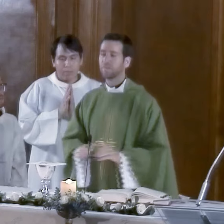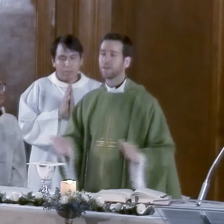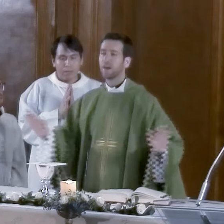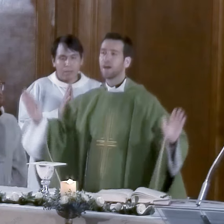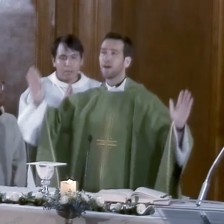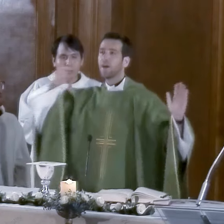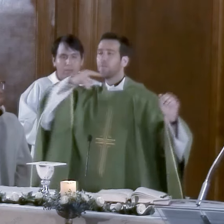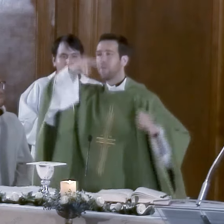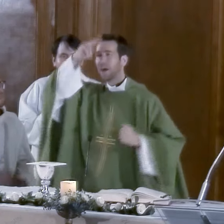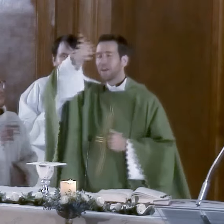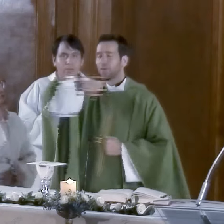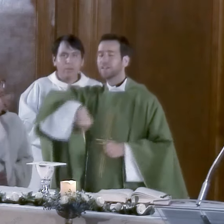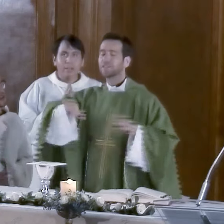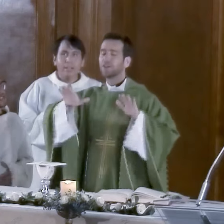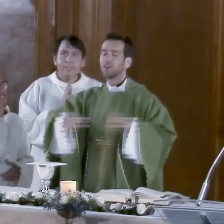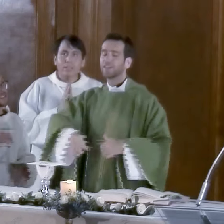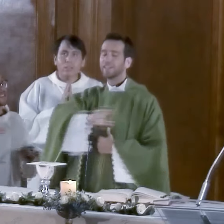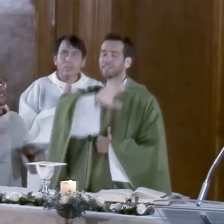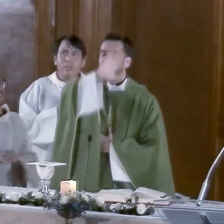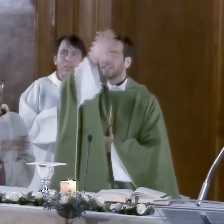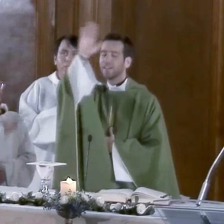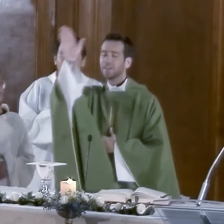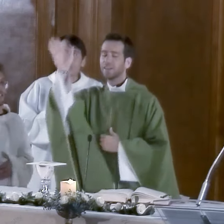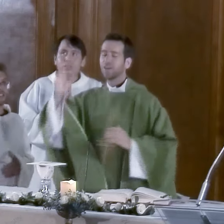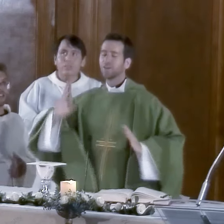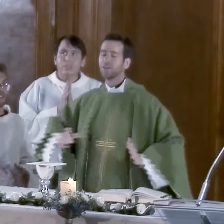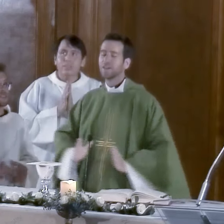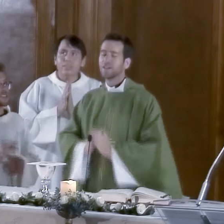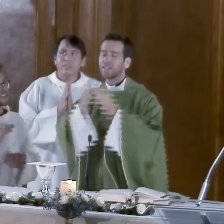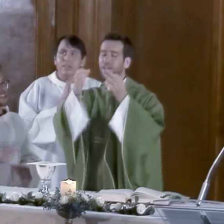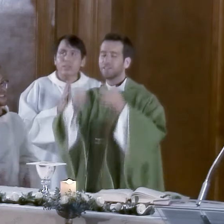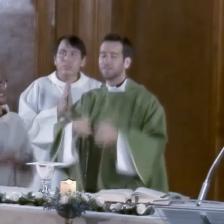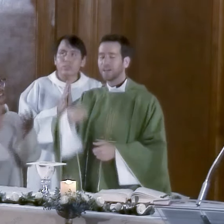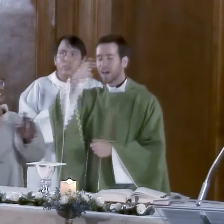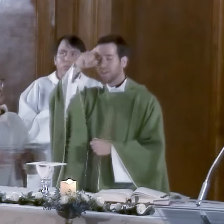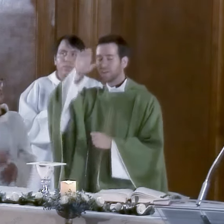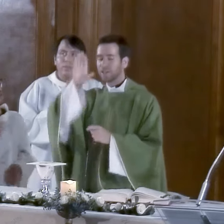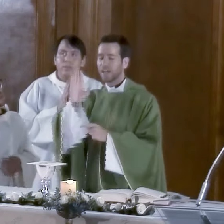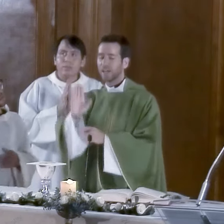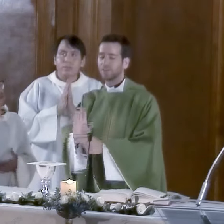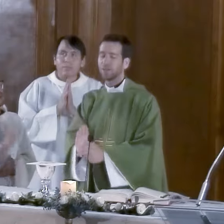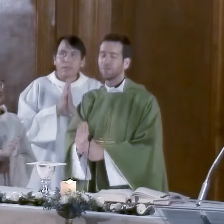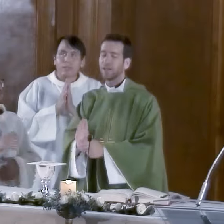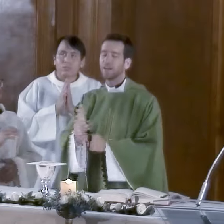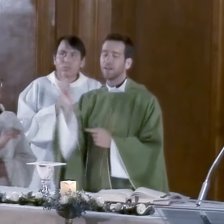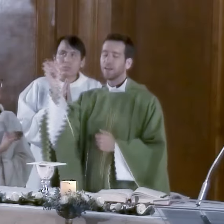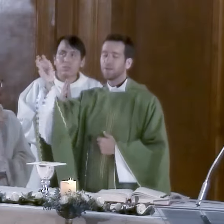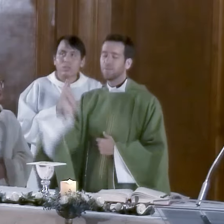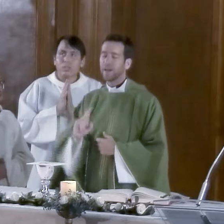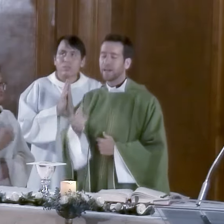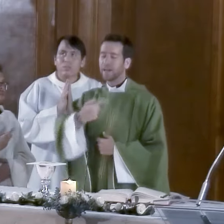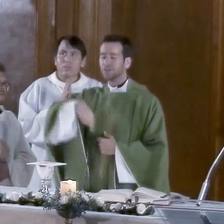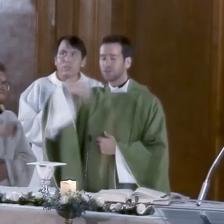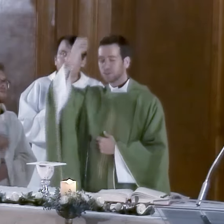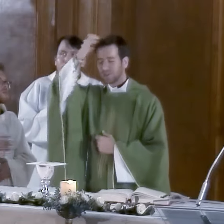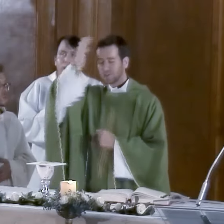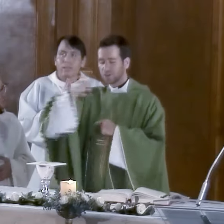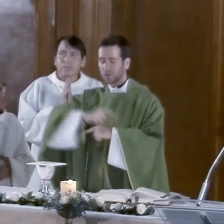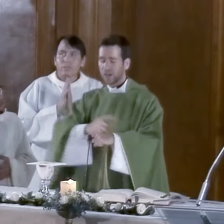enseñó. Padre nuestro que estás en el cielo, santificado sea tu nombre, venga